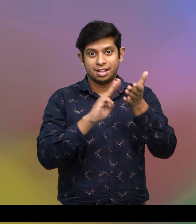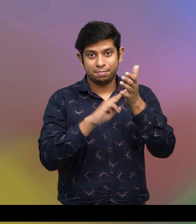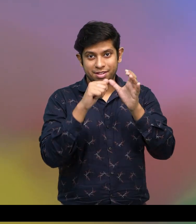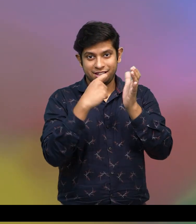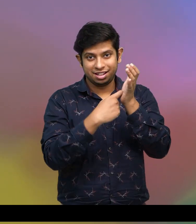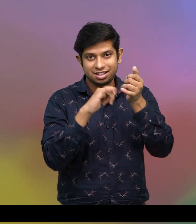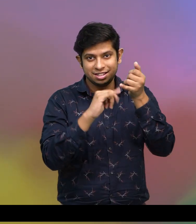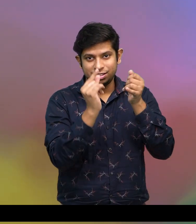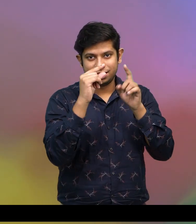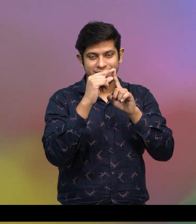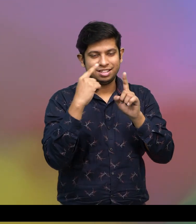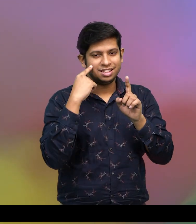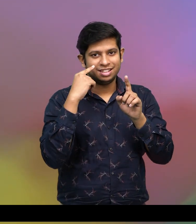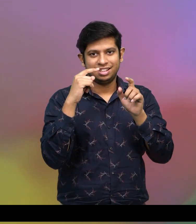6. మార్సుపియల్స్.